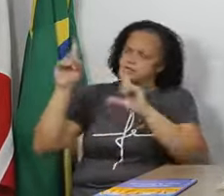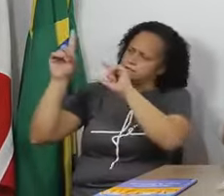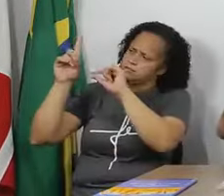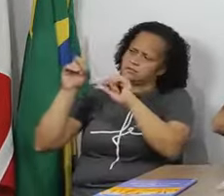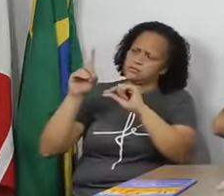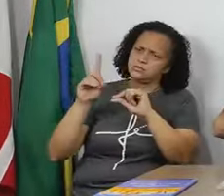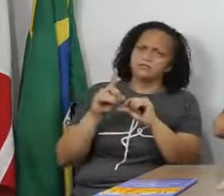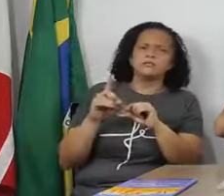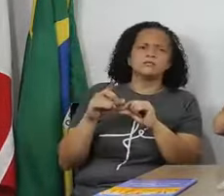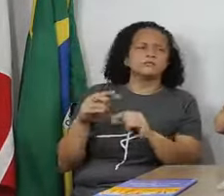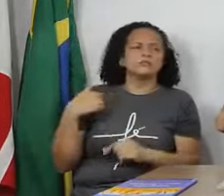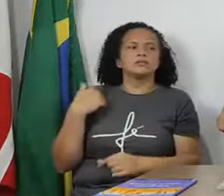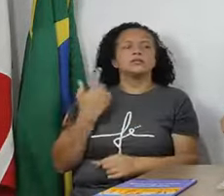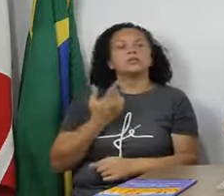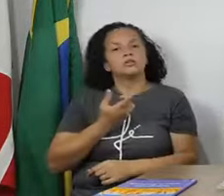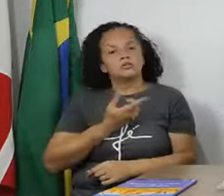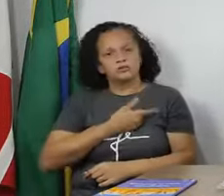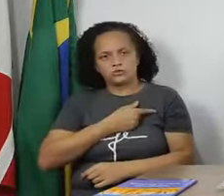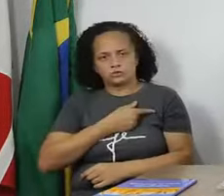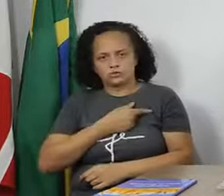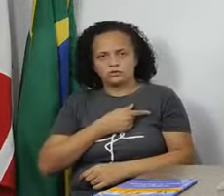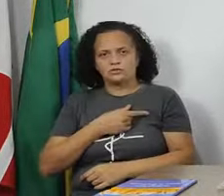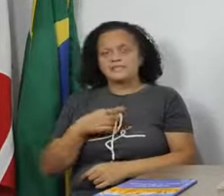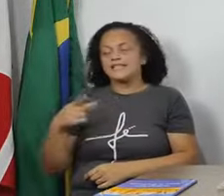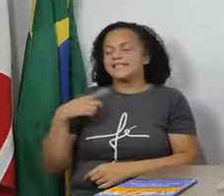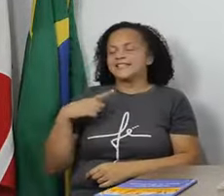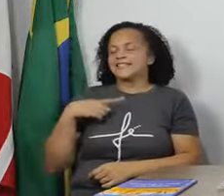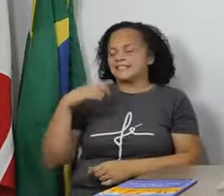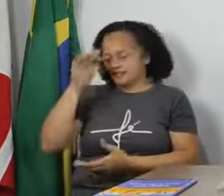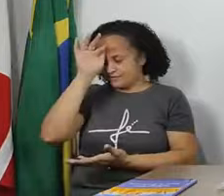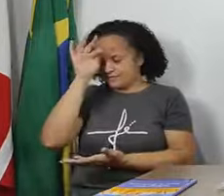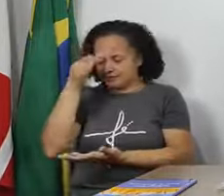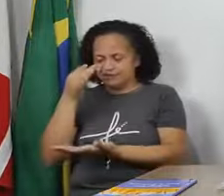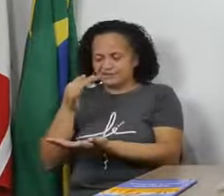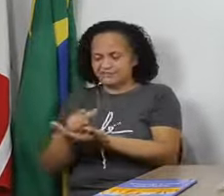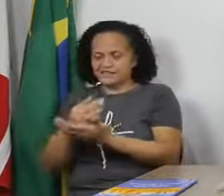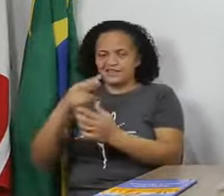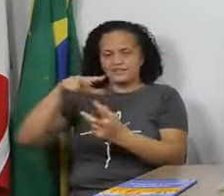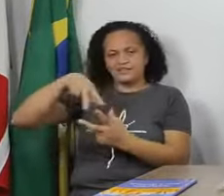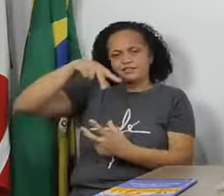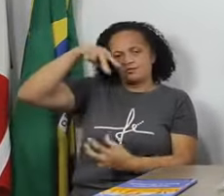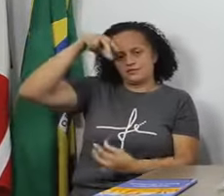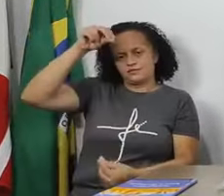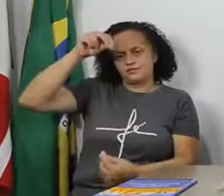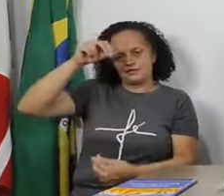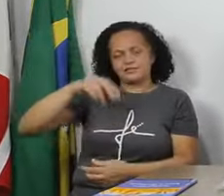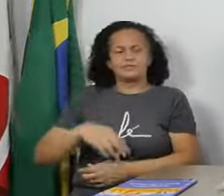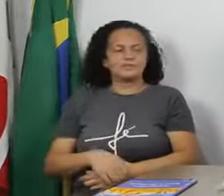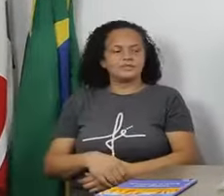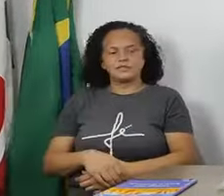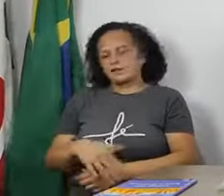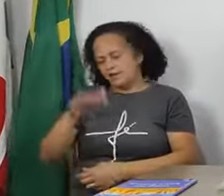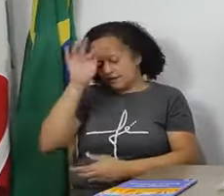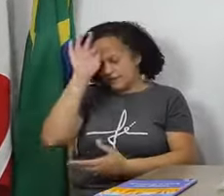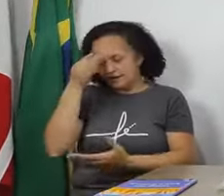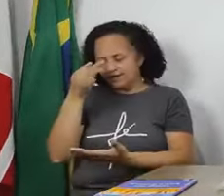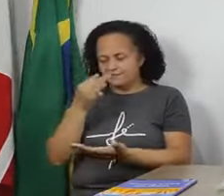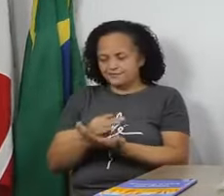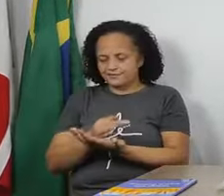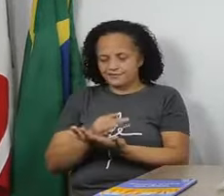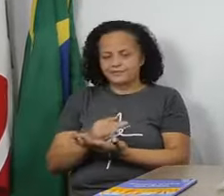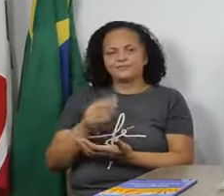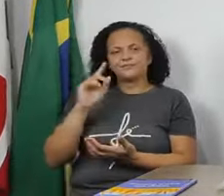novo, nós recebemos uma fé no nosso espírito. A fé é uma força